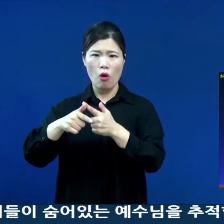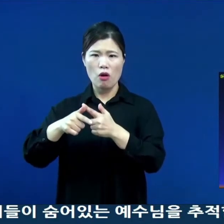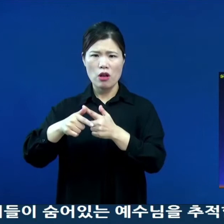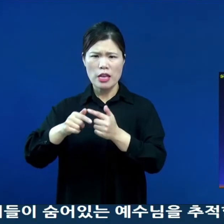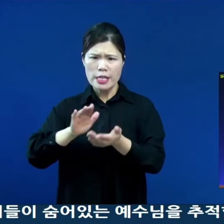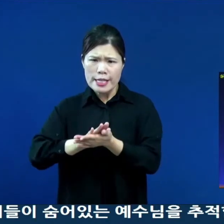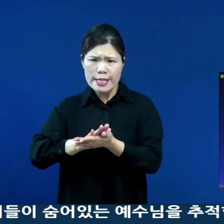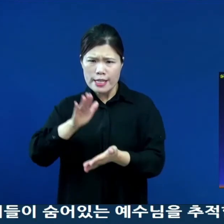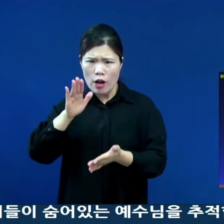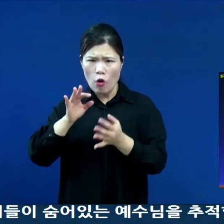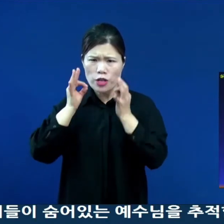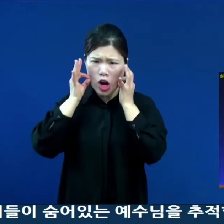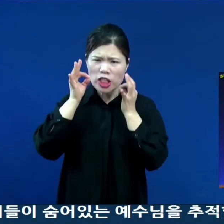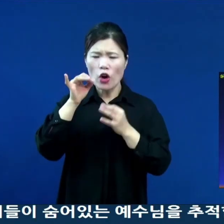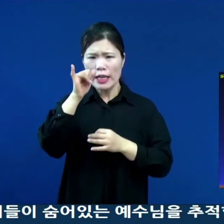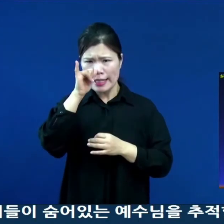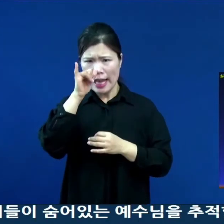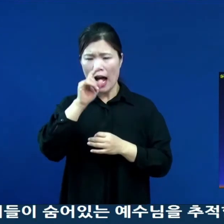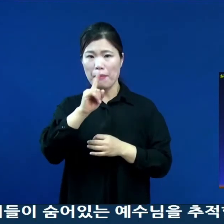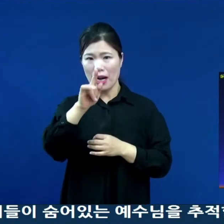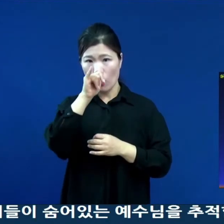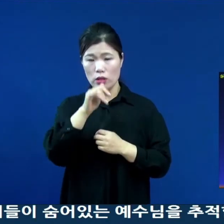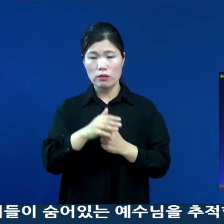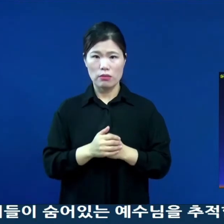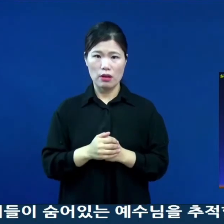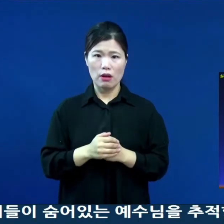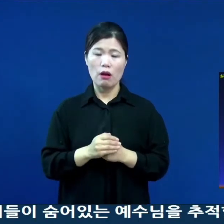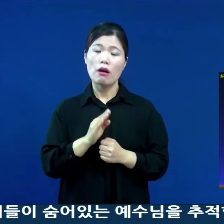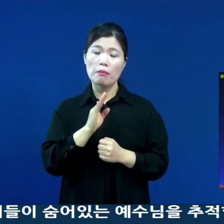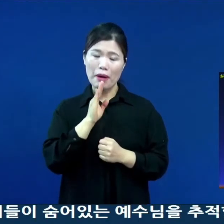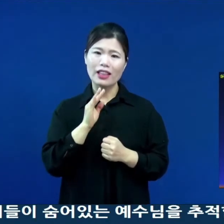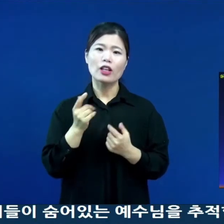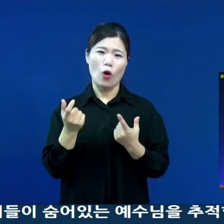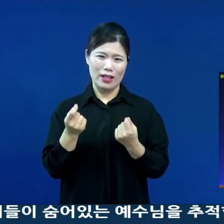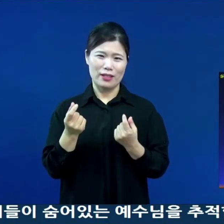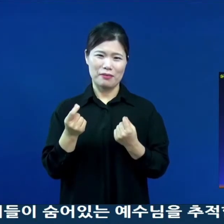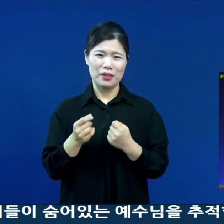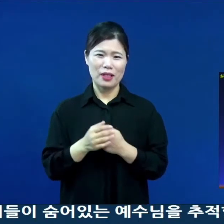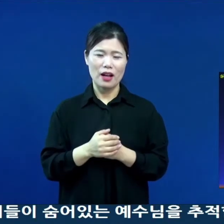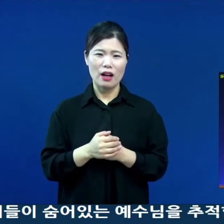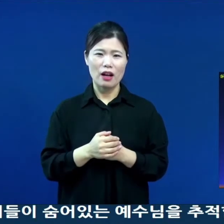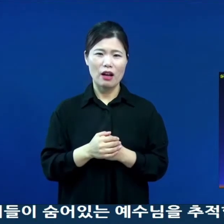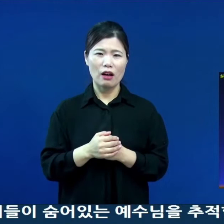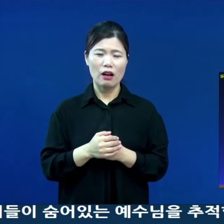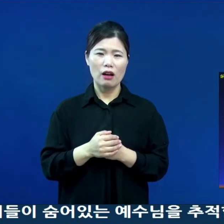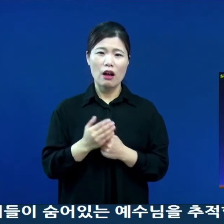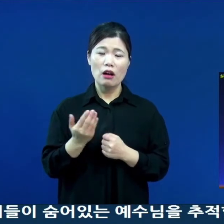얘기 저는 많이 들었습니다. 현실적으로도 그게 맞는 것 같아요. 근데